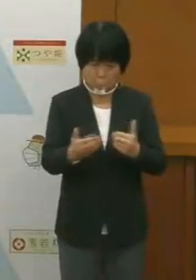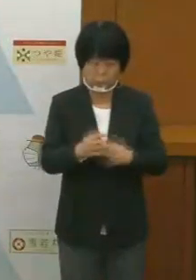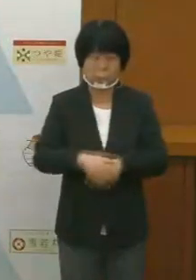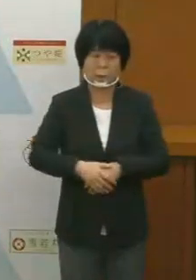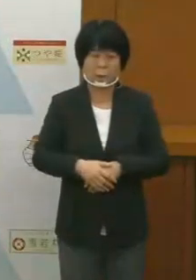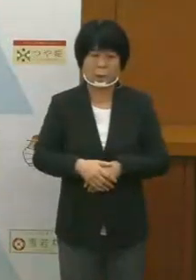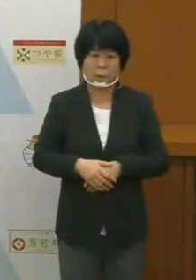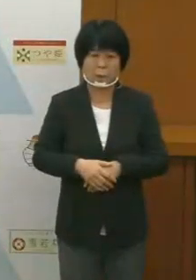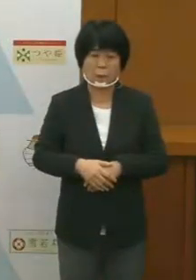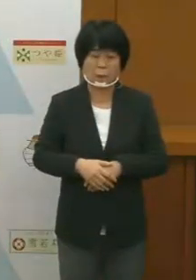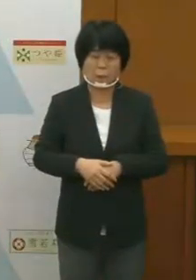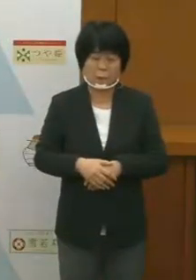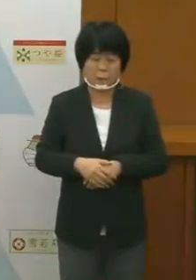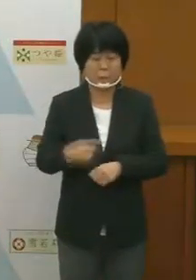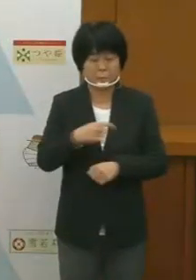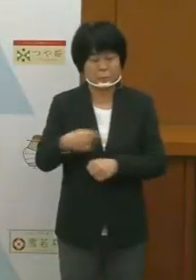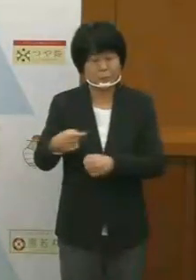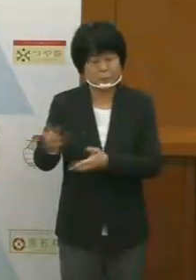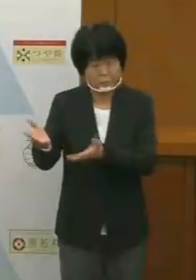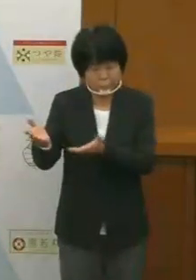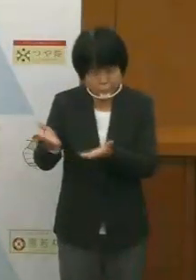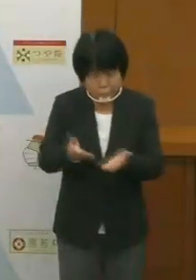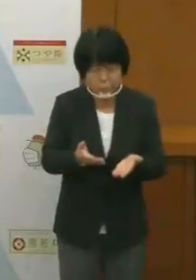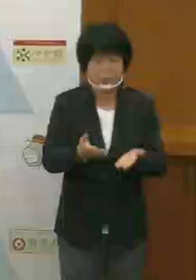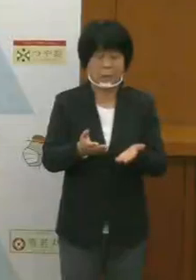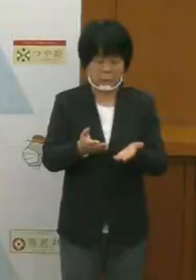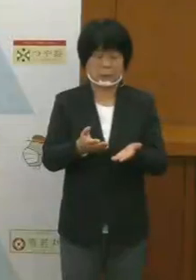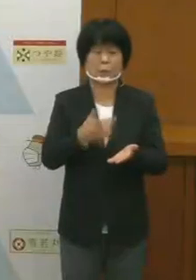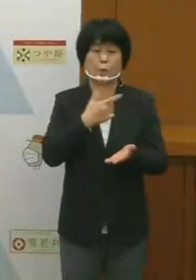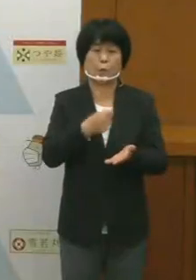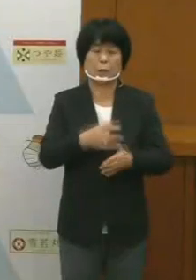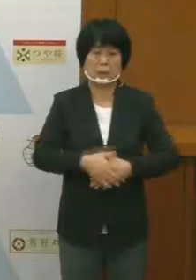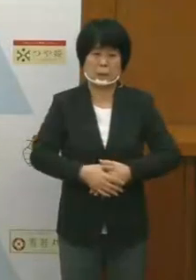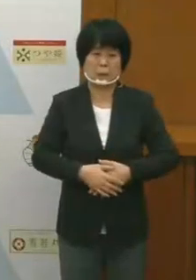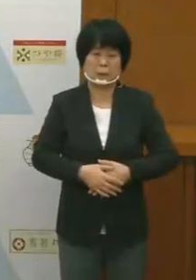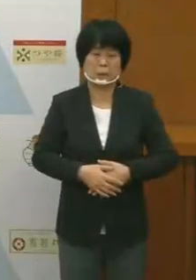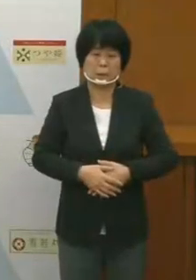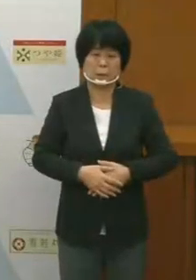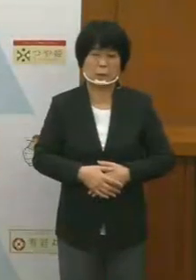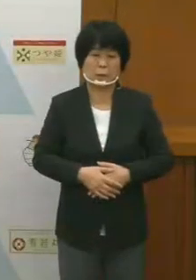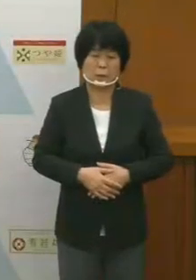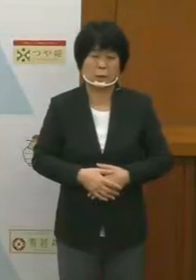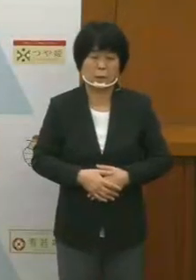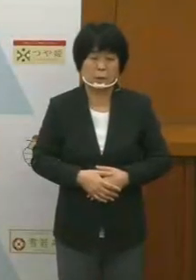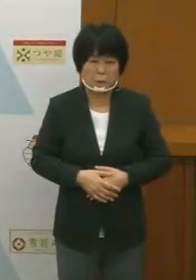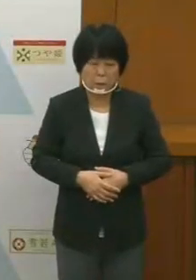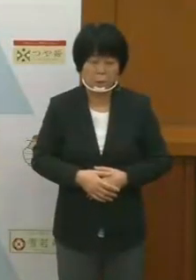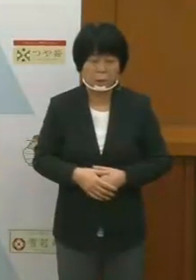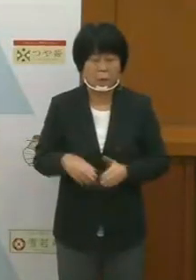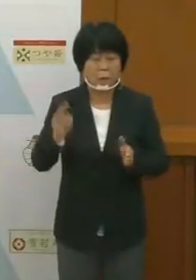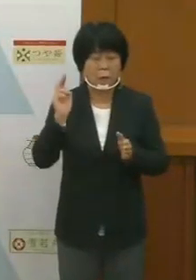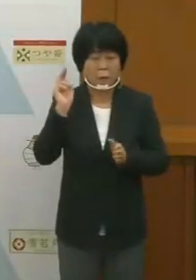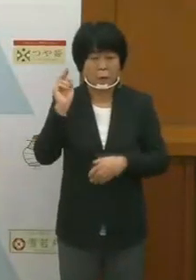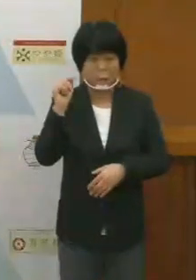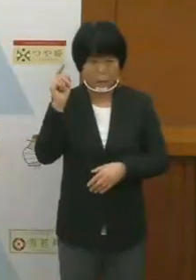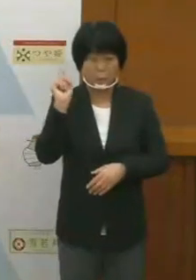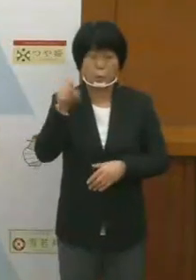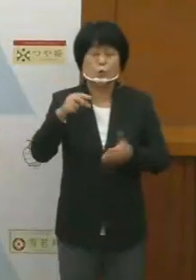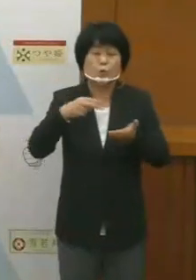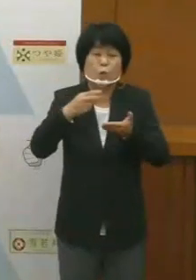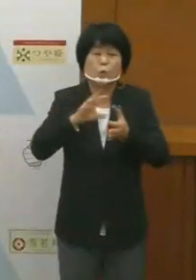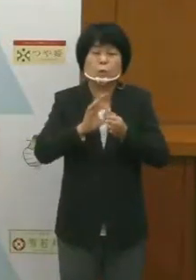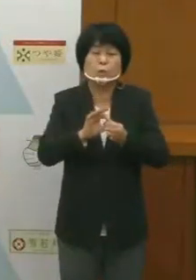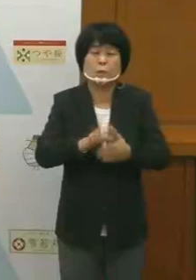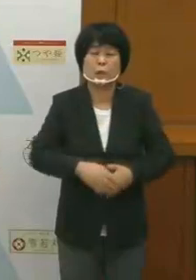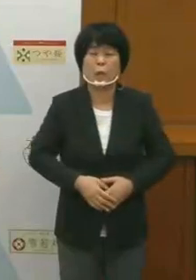て、おもてなしの気持ちでお迎えしていただきたいというふうに思っております。それから GoTo イートについて申し上げます